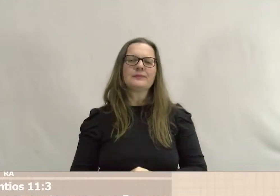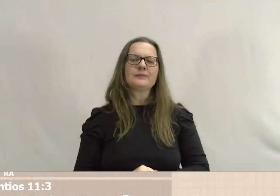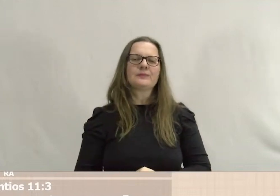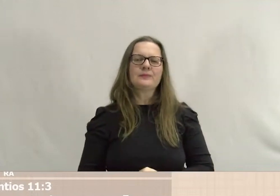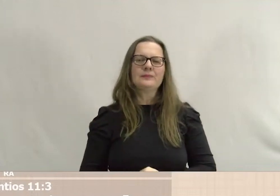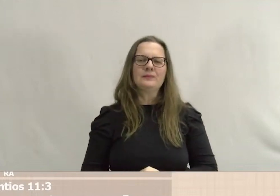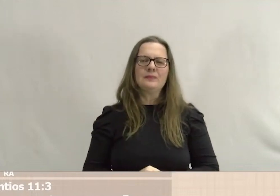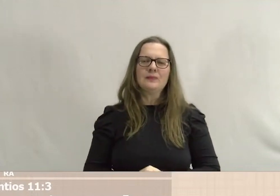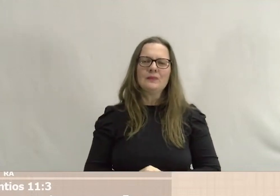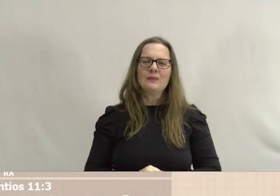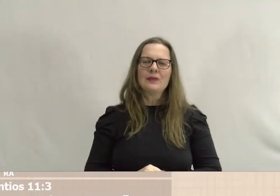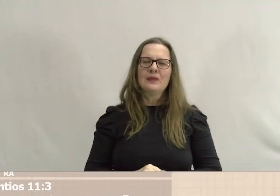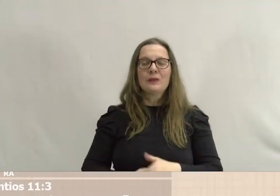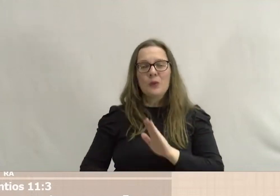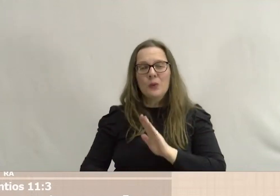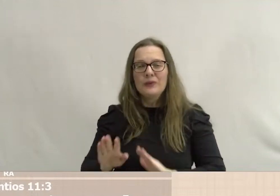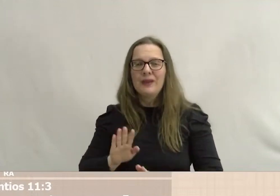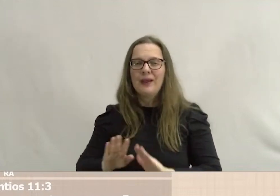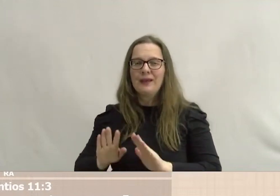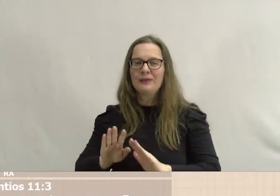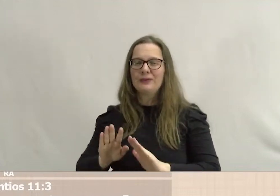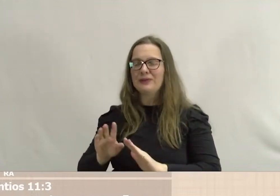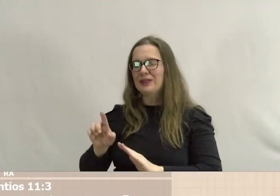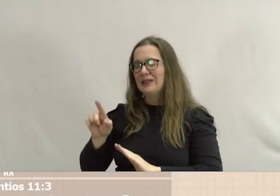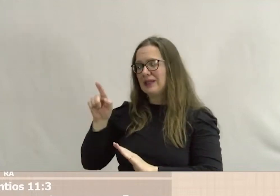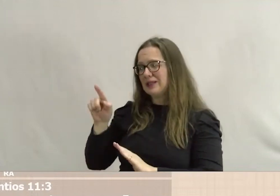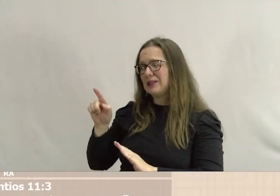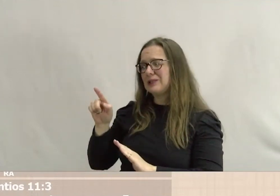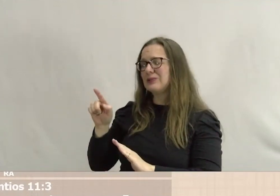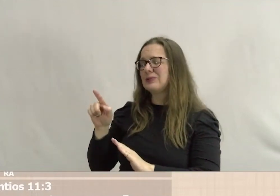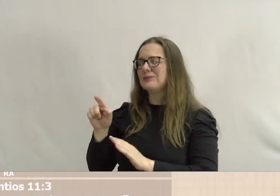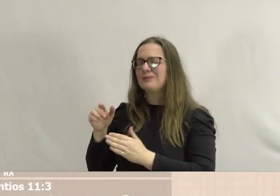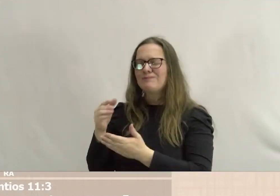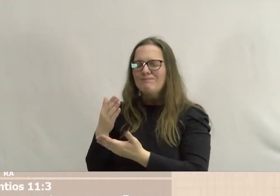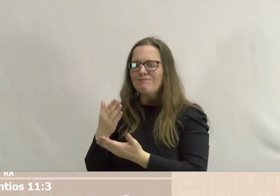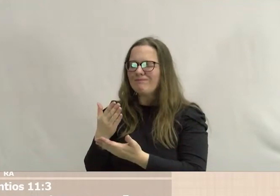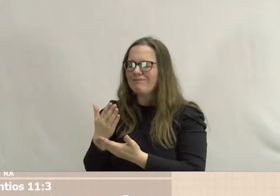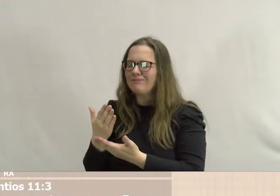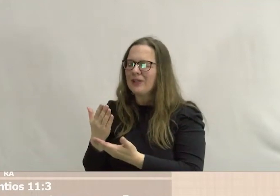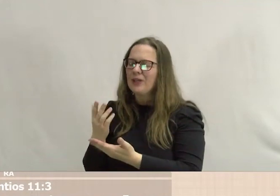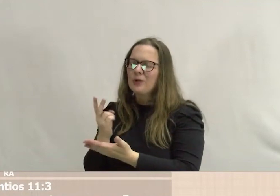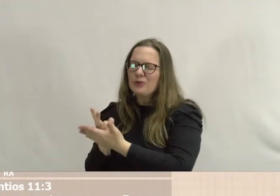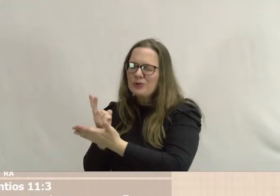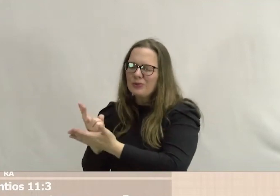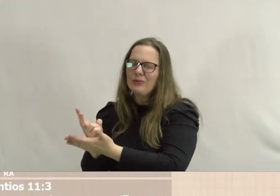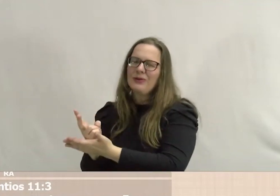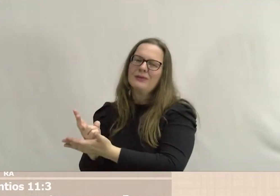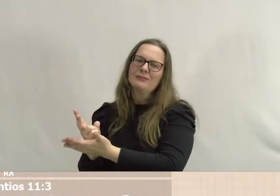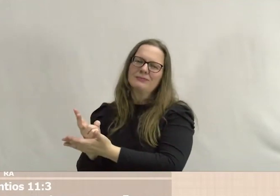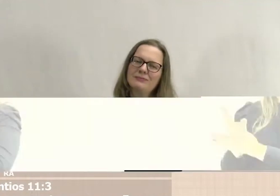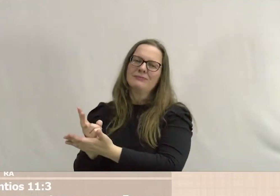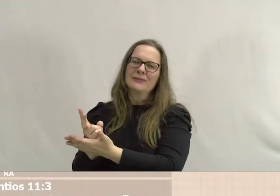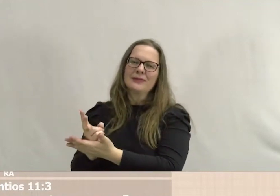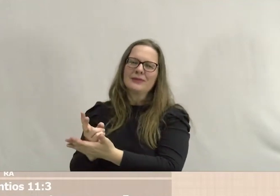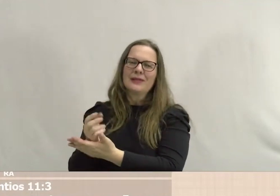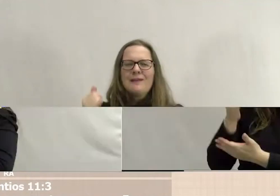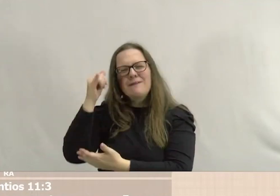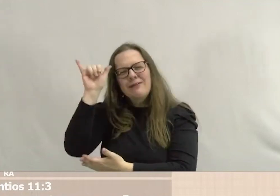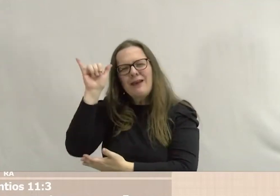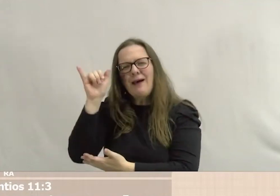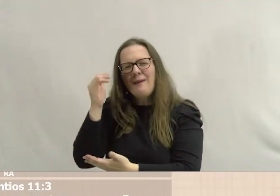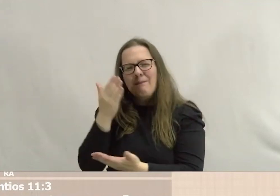Se aparte. Quando você se apartar, irmão, já se apartou. Se apartar